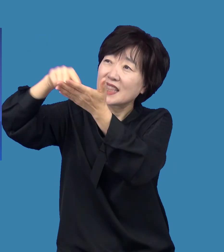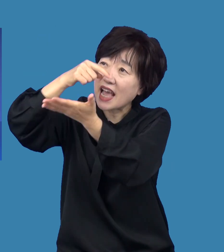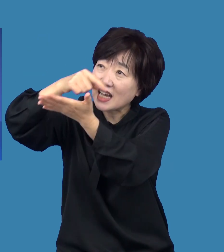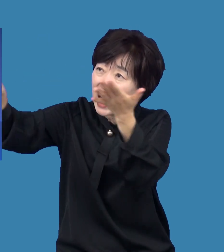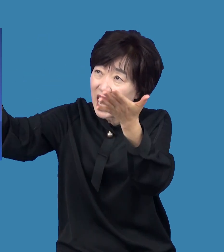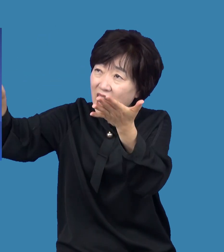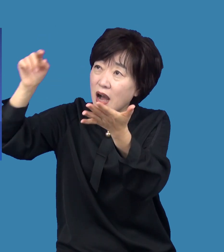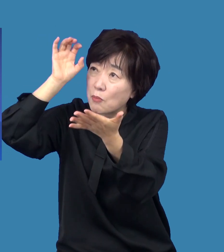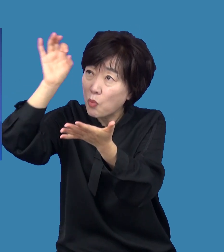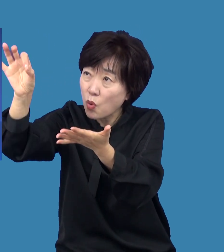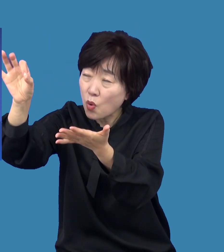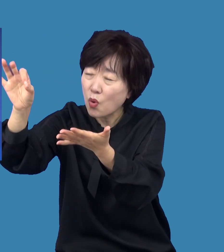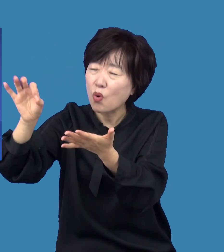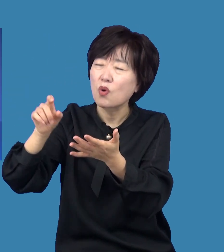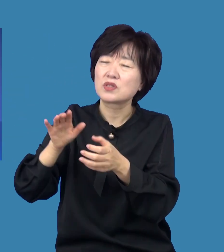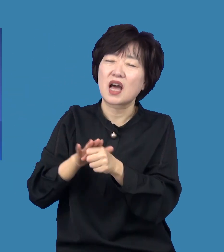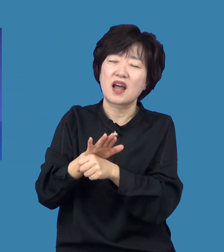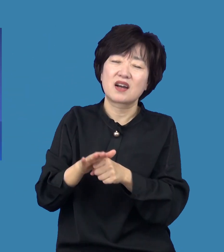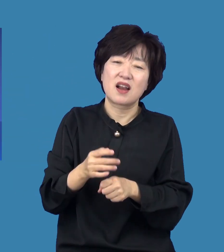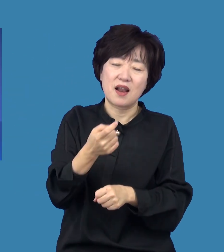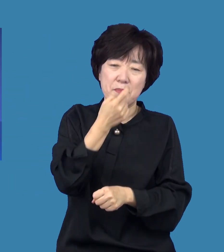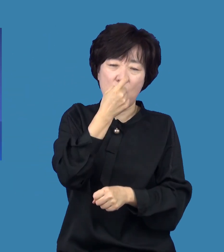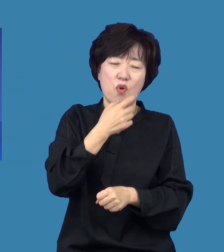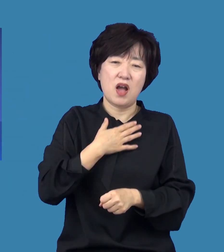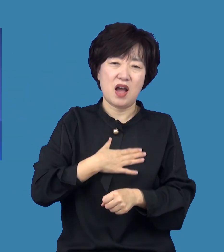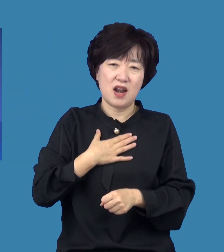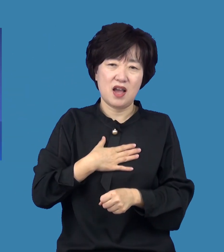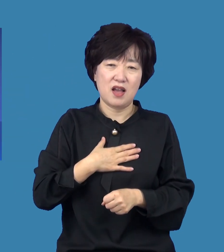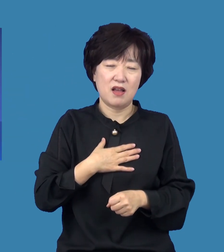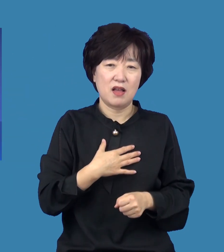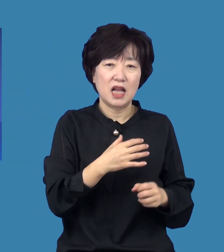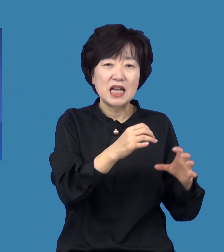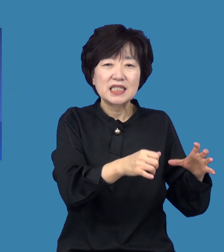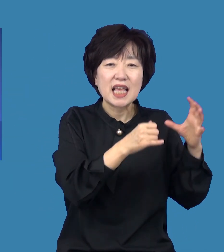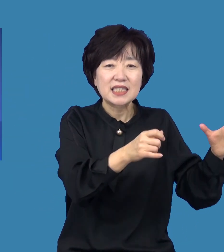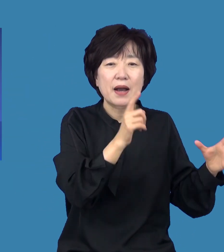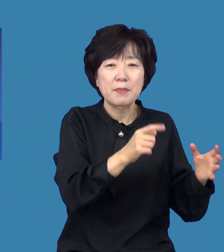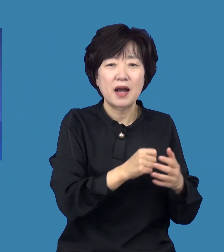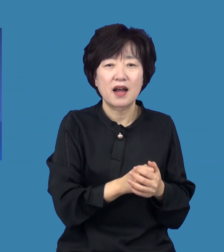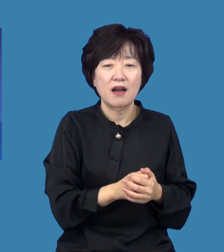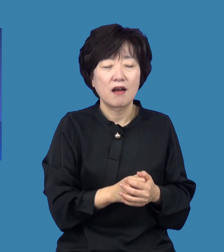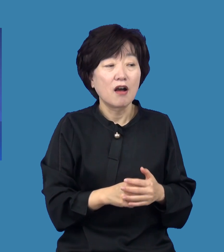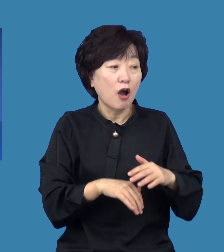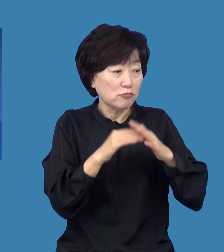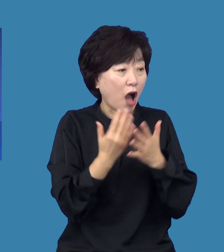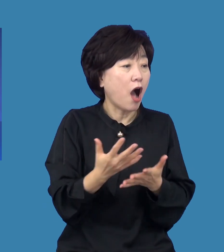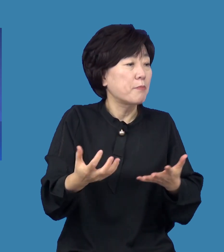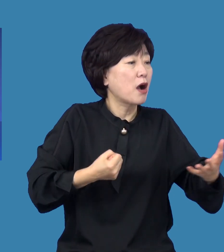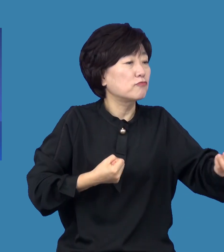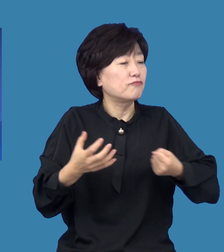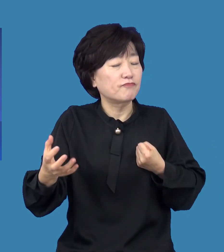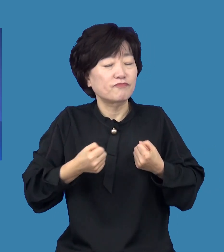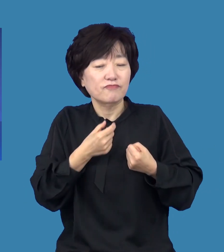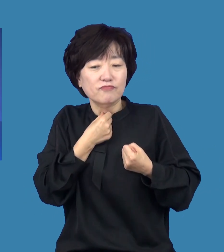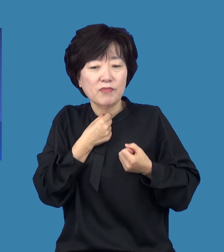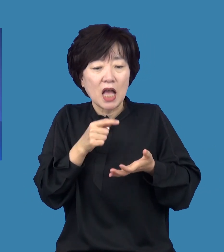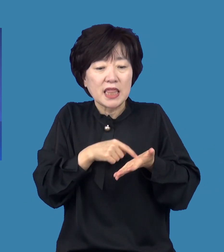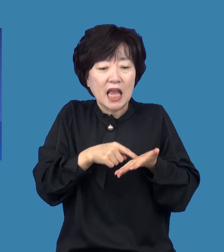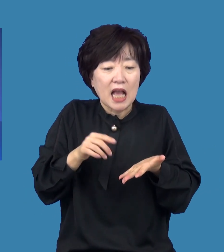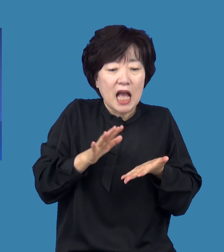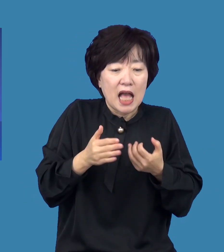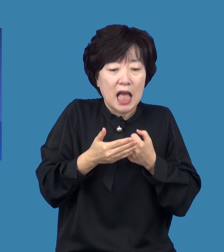우리가 사랑을 알고. 그런데 세상은 뭘 하려고 그러냐면 누리는 건 다 누리면서 대가 치르는 것만 싹 뺄라